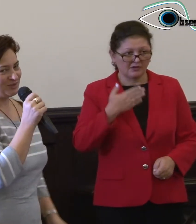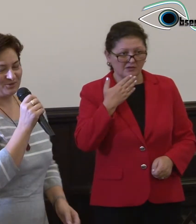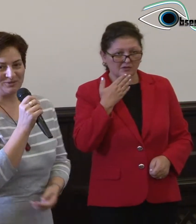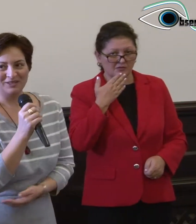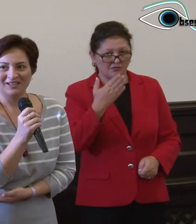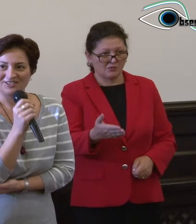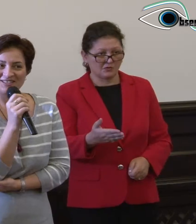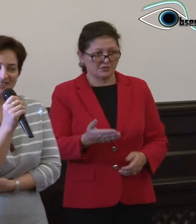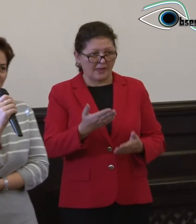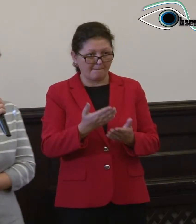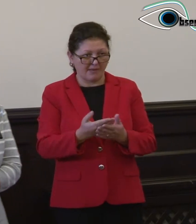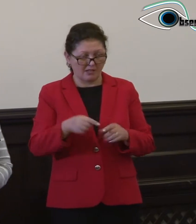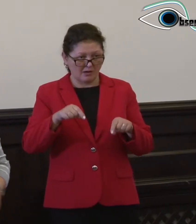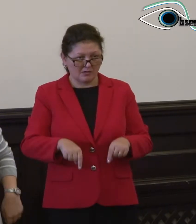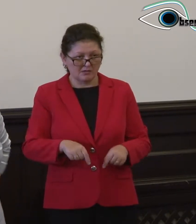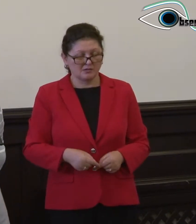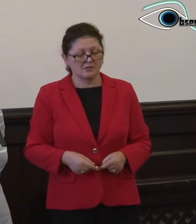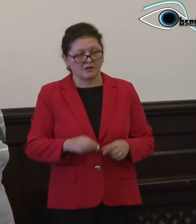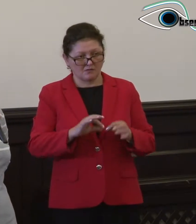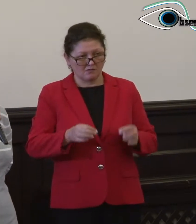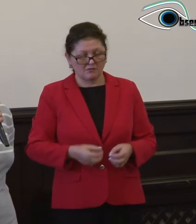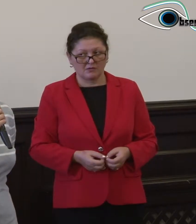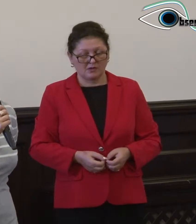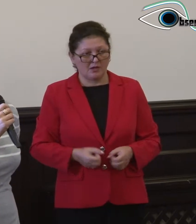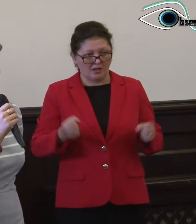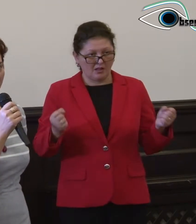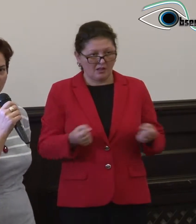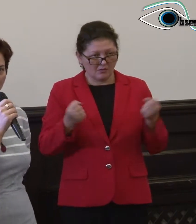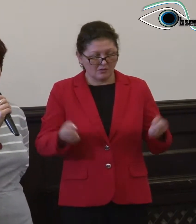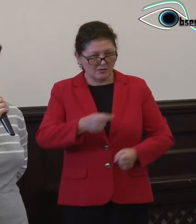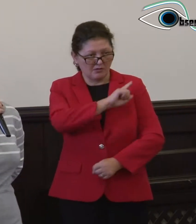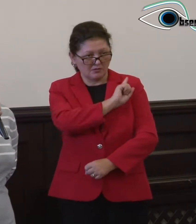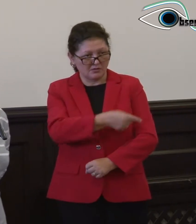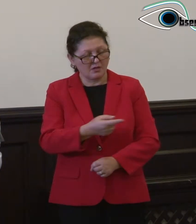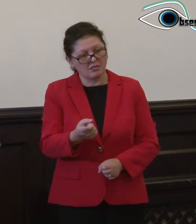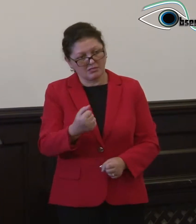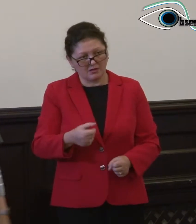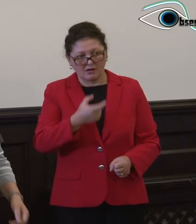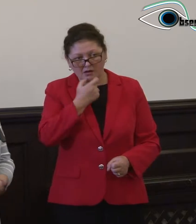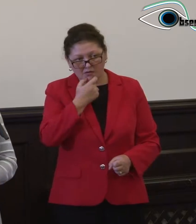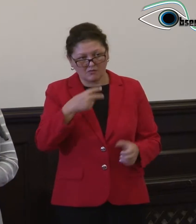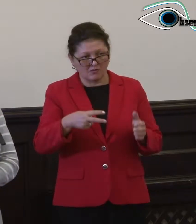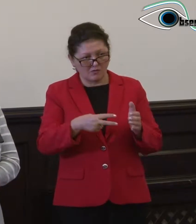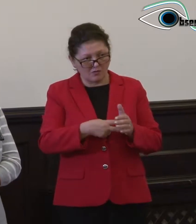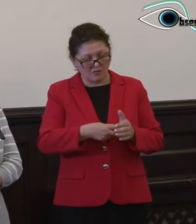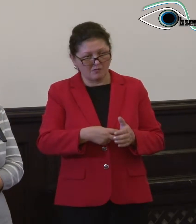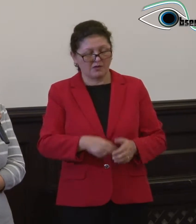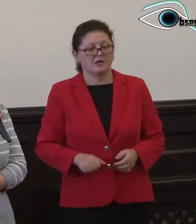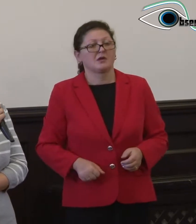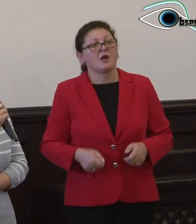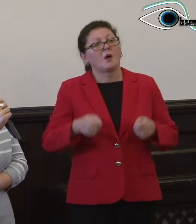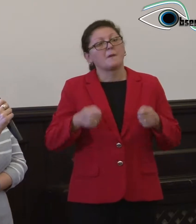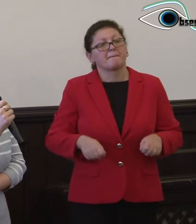Mulțumesc frumos pentru această introducere. Eu de acolo lucrez la autoritate din anul 2000 și în anul 2000